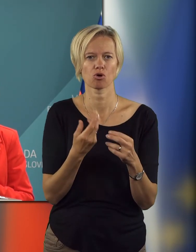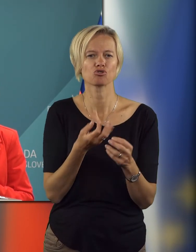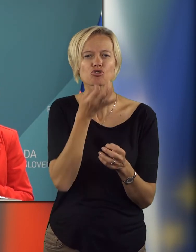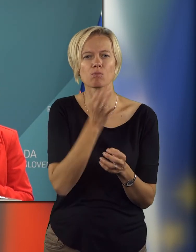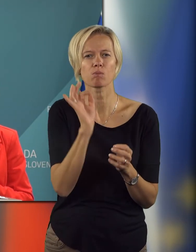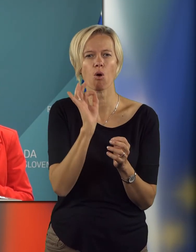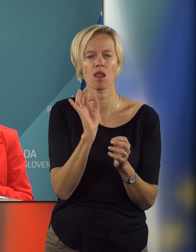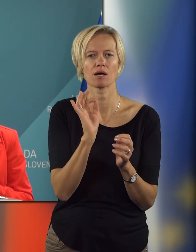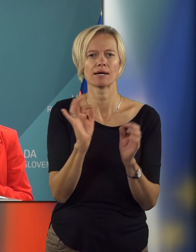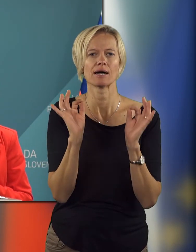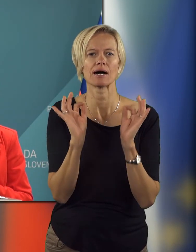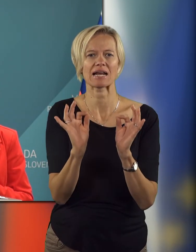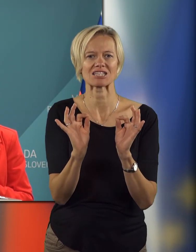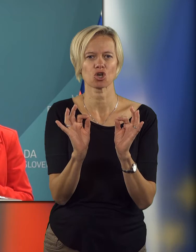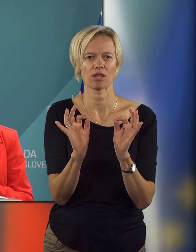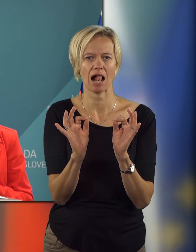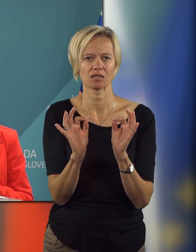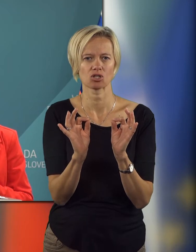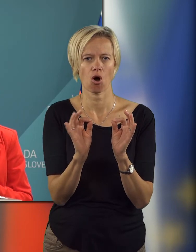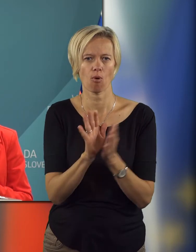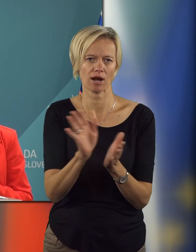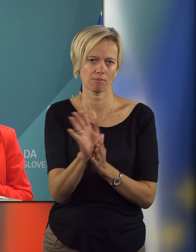najbolj racionalno porabljati